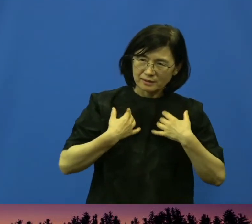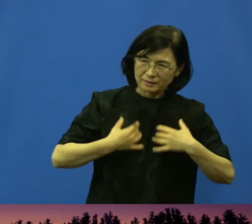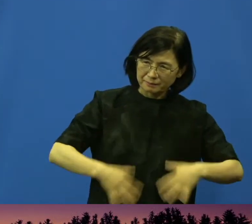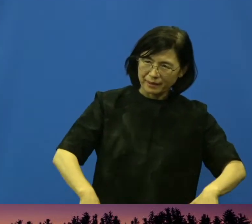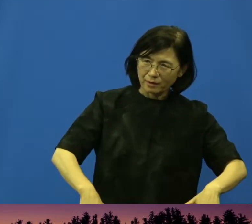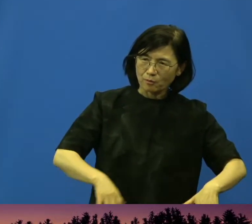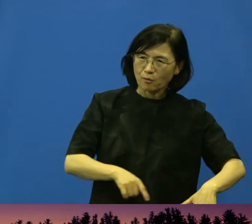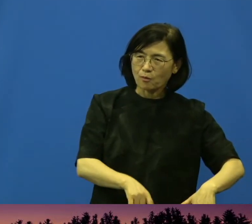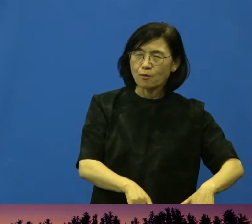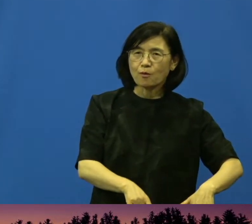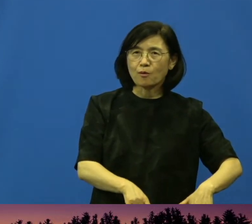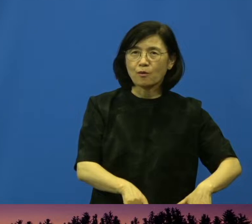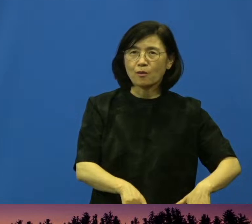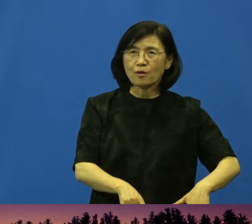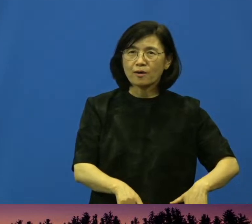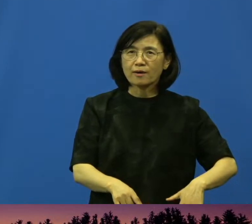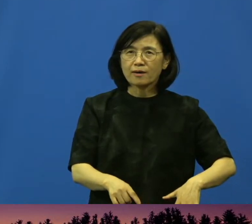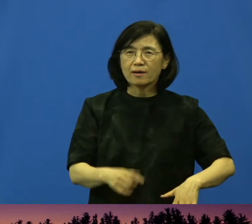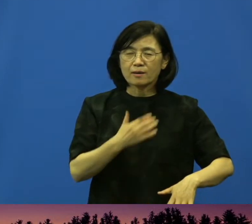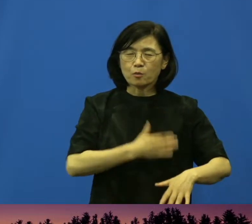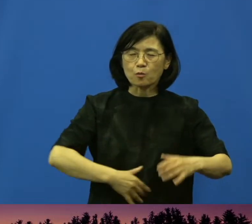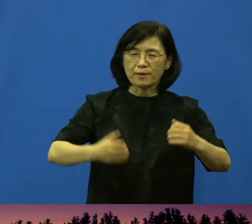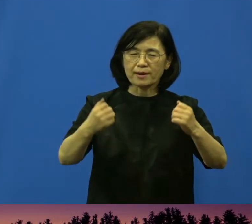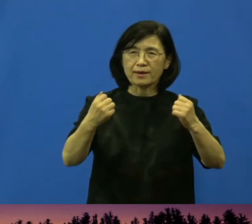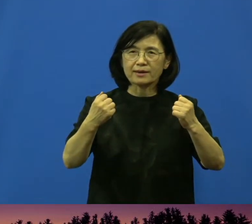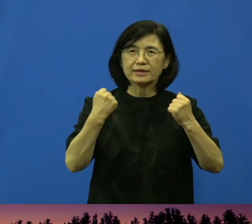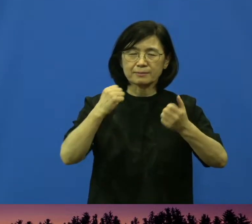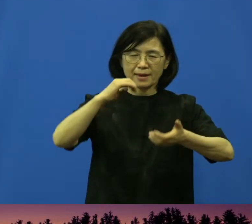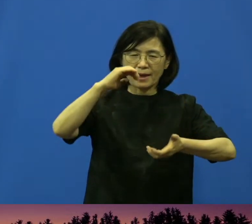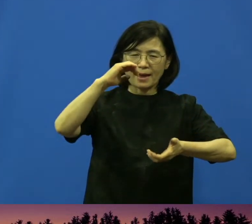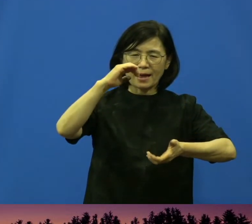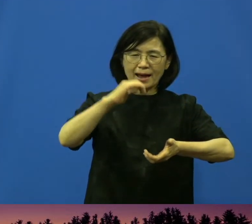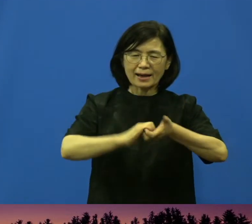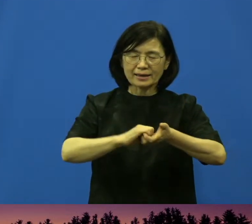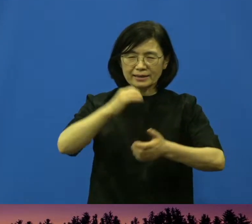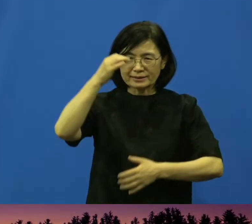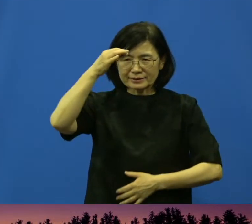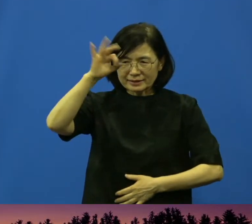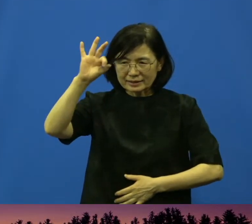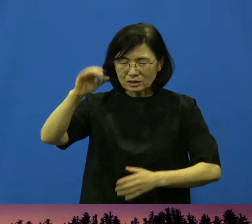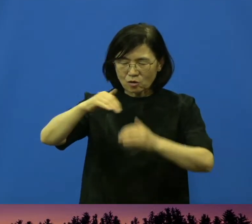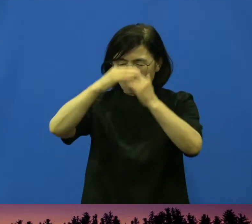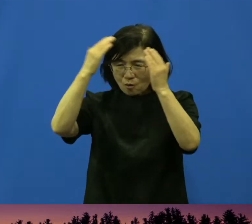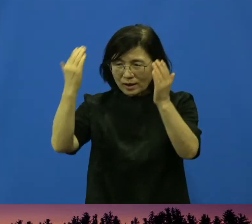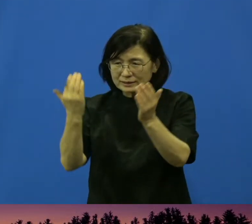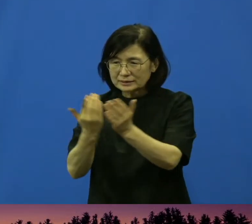자신의 육의 힘의 한계를 절감하는 것이죠. 그래서 하나님을 전적으로 의존하는 겁니다.